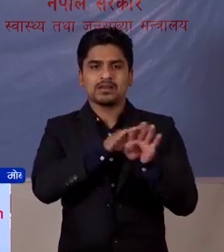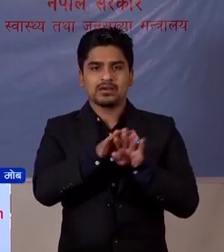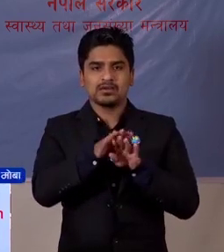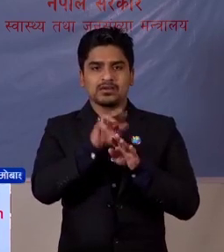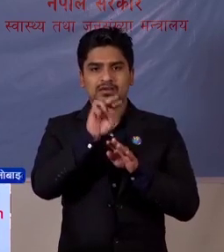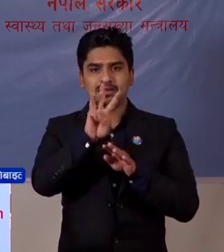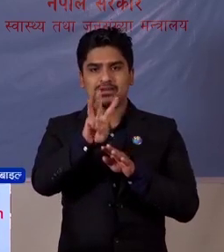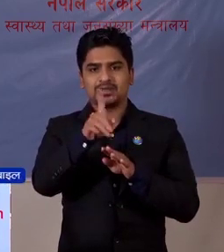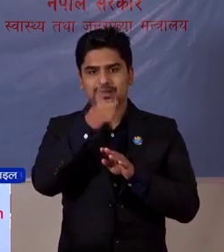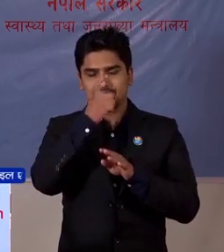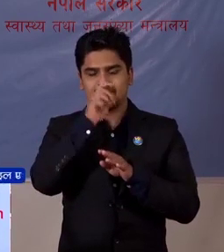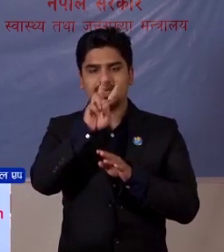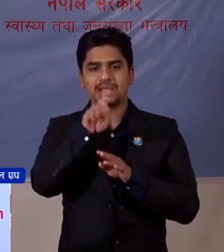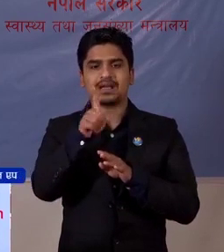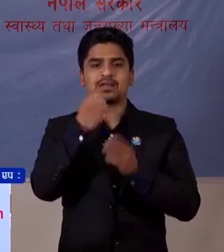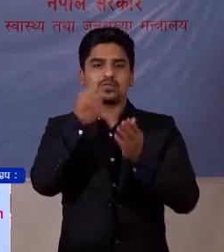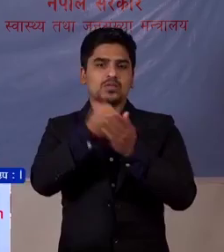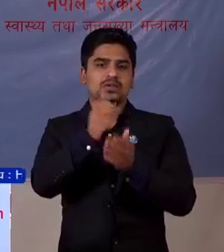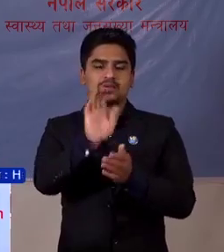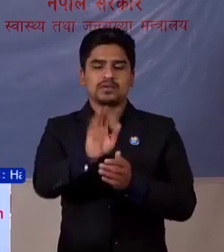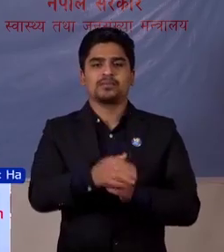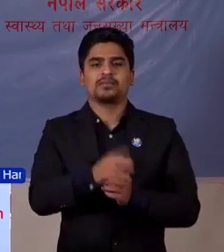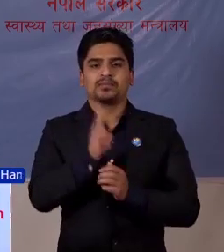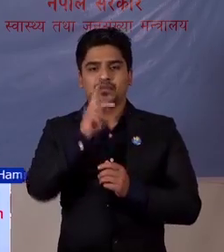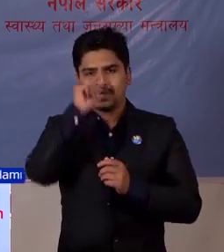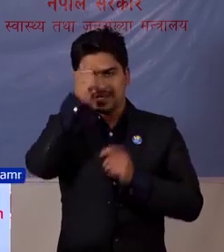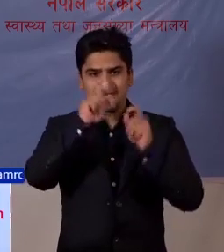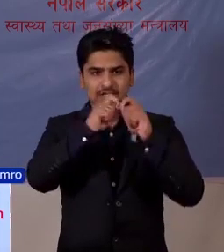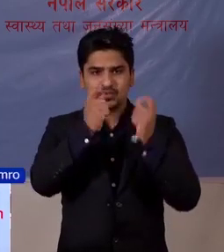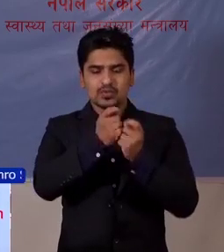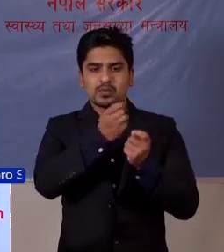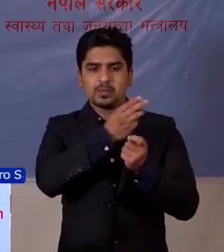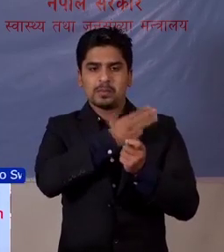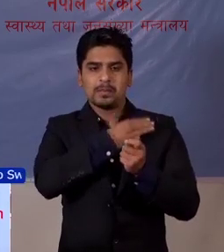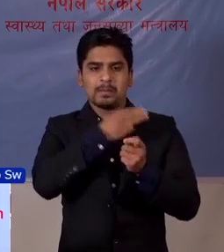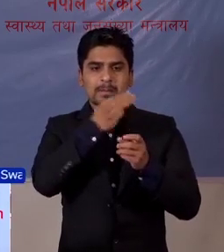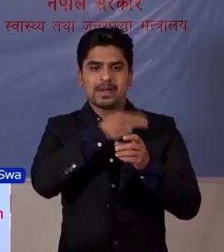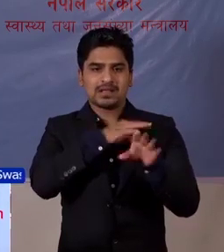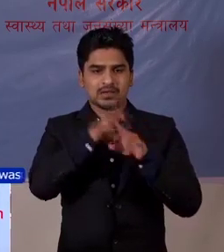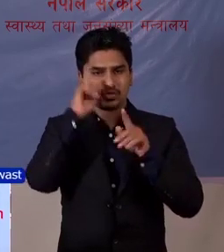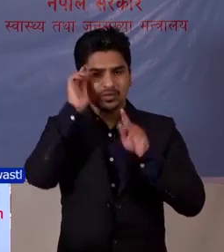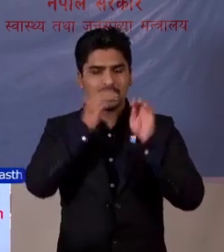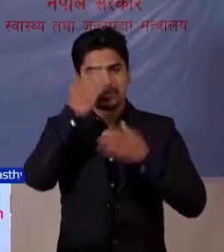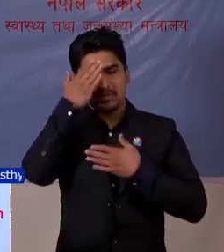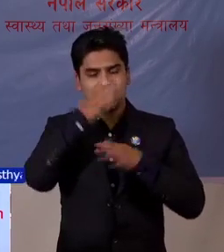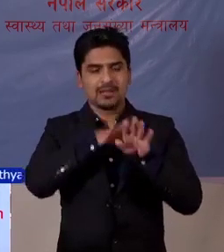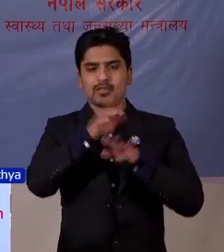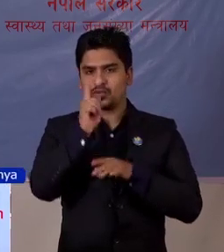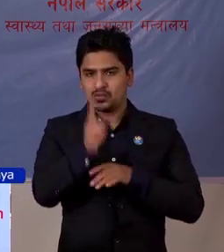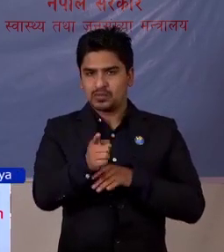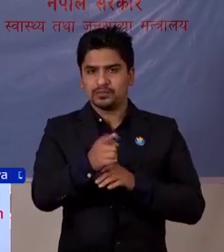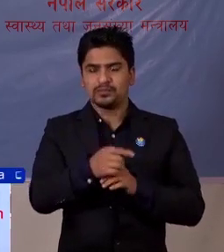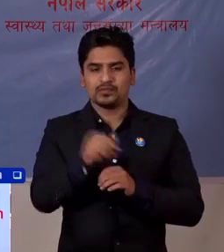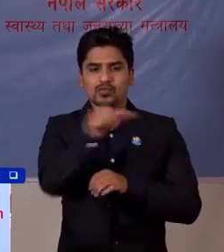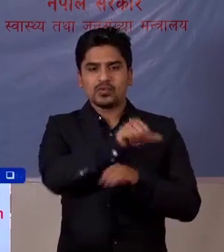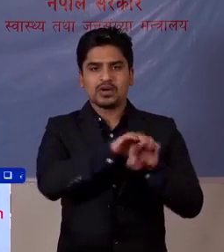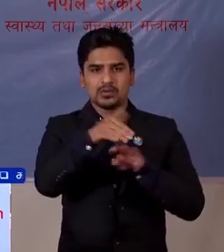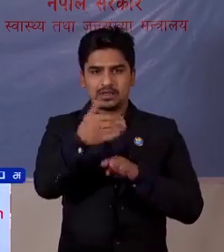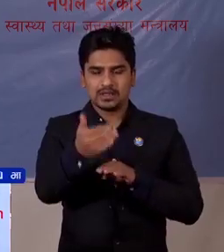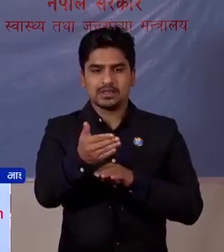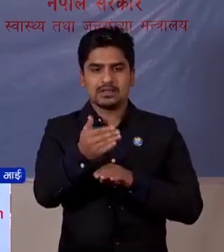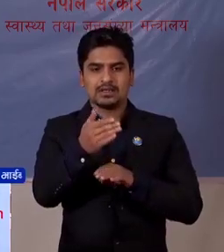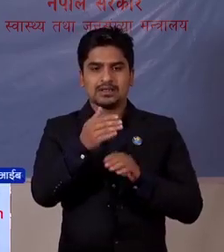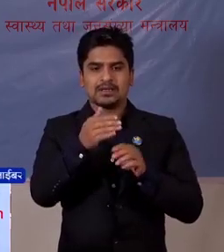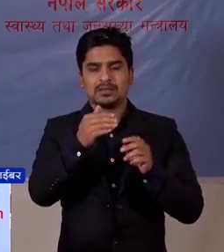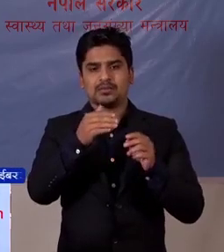सङ्ख्या 321 पुगेको छ। यो रेड जोनमा परेका व्यक्तिहरू सम्भावित सङ्क्रमितहरू हुनुहुन्छ, उहाँहरूलाई